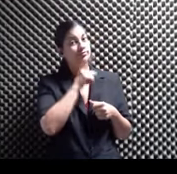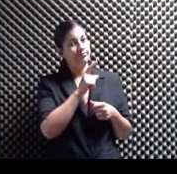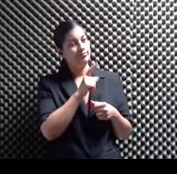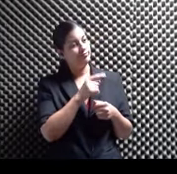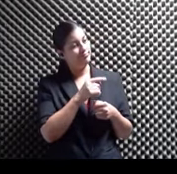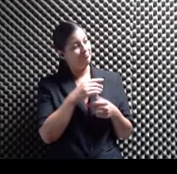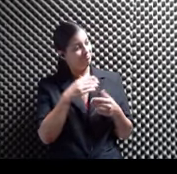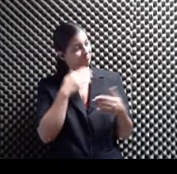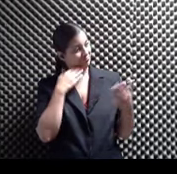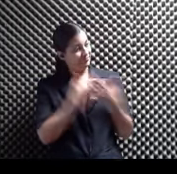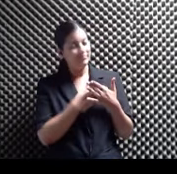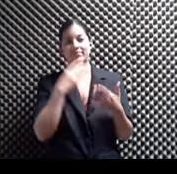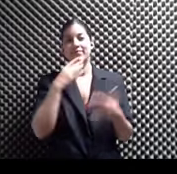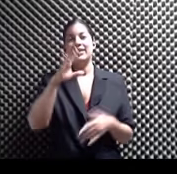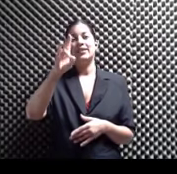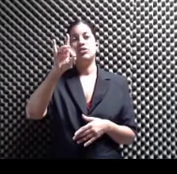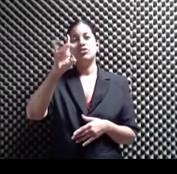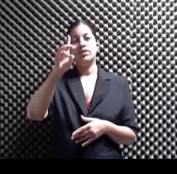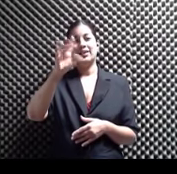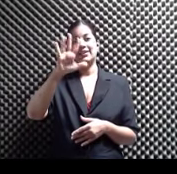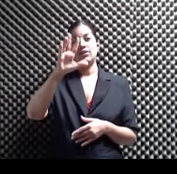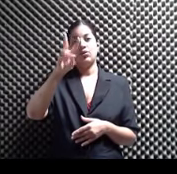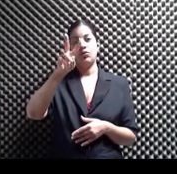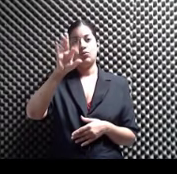a decir un momento los teléfonos,